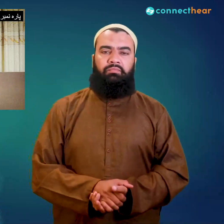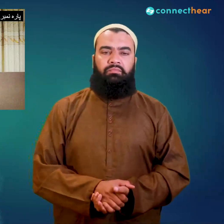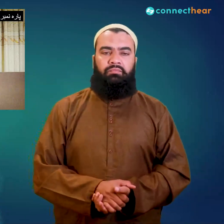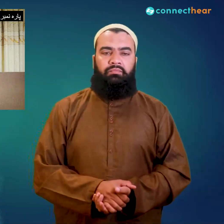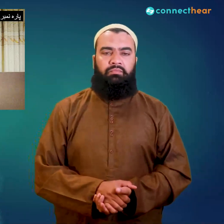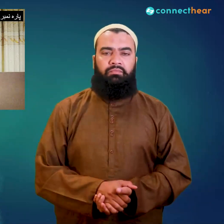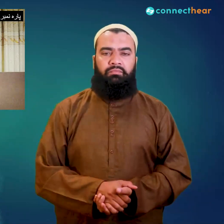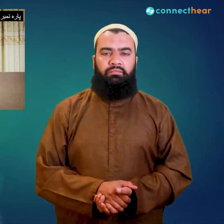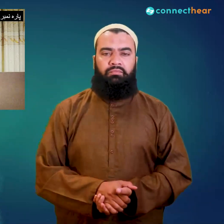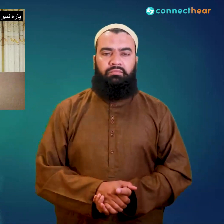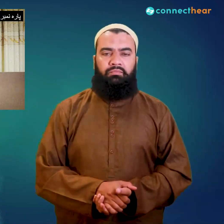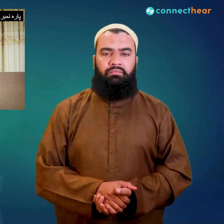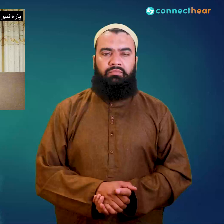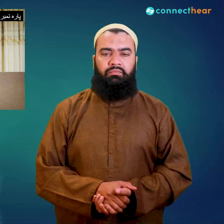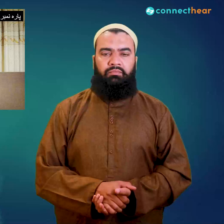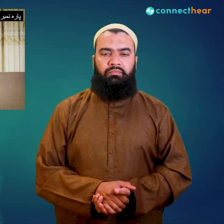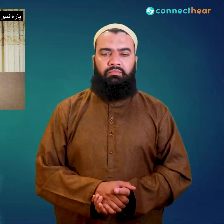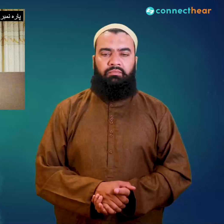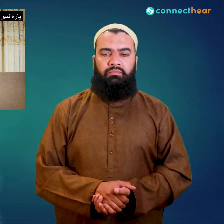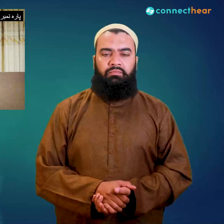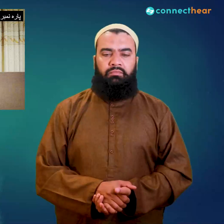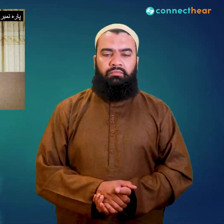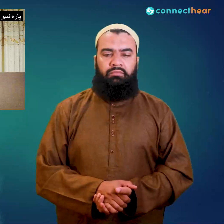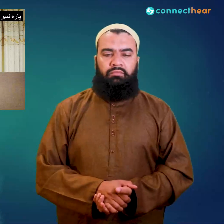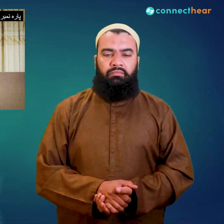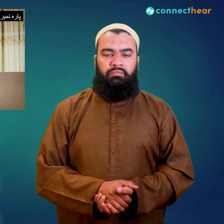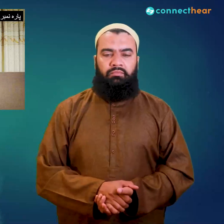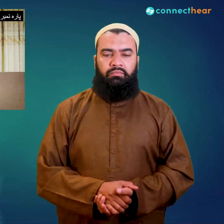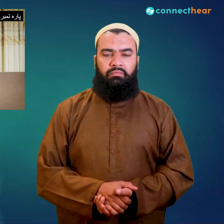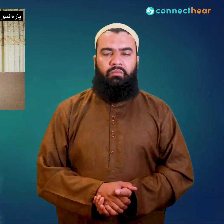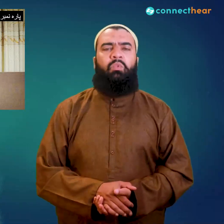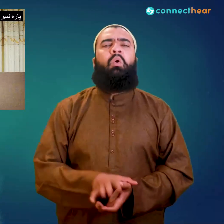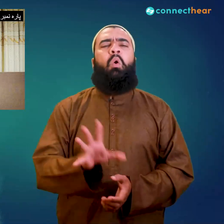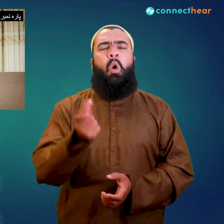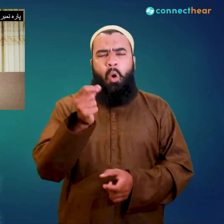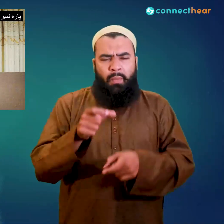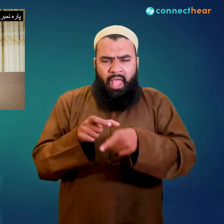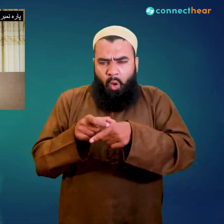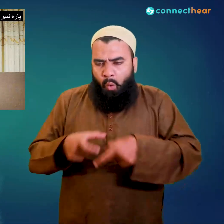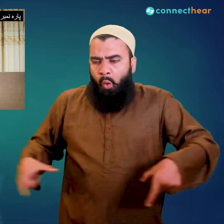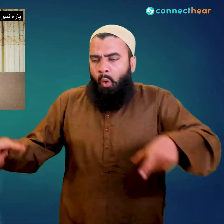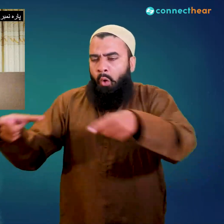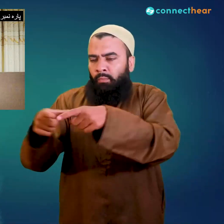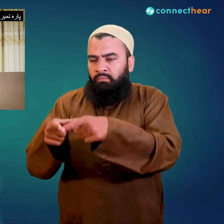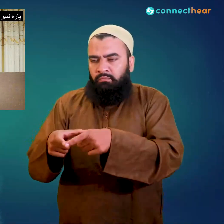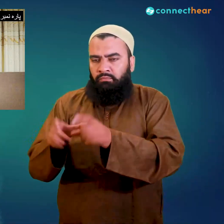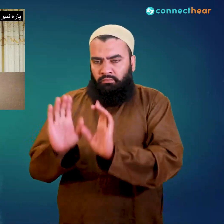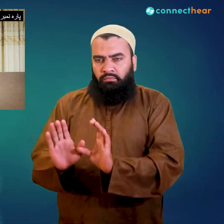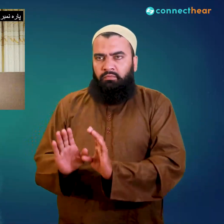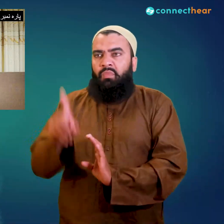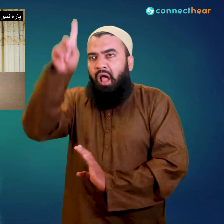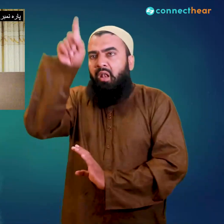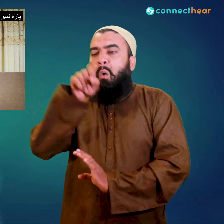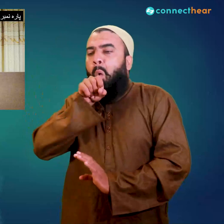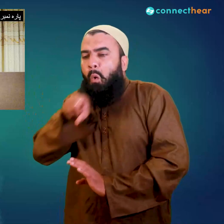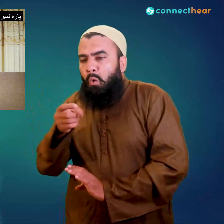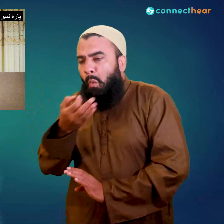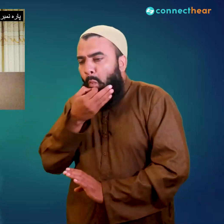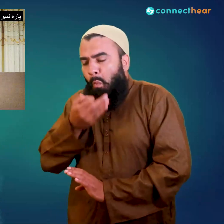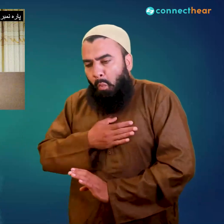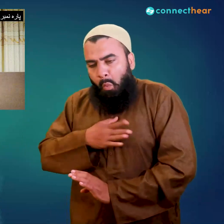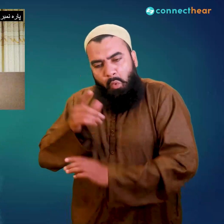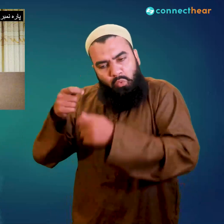بقوم حتی یغیروا ما بانفسہم۔ جب کوئی قوم اللہ کی اطاعت اور فرما برداری کو چھوڑ